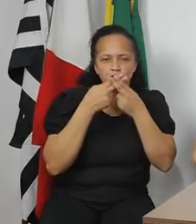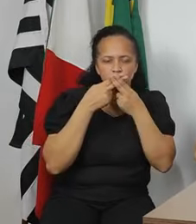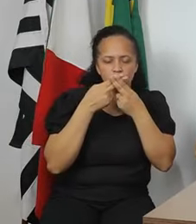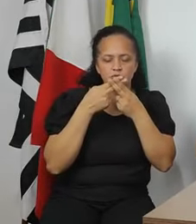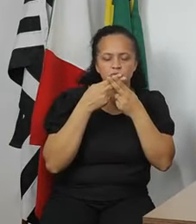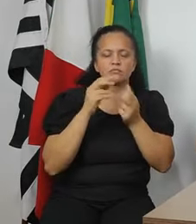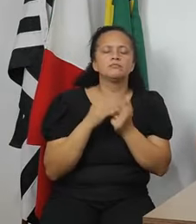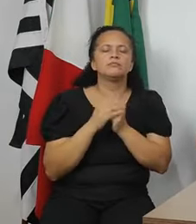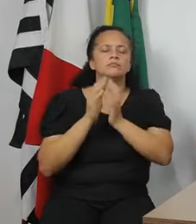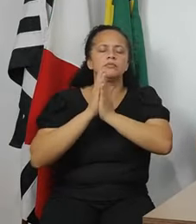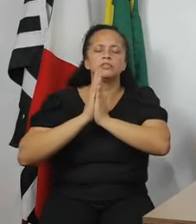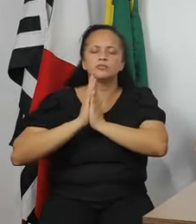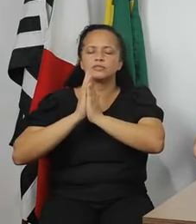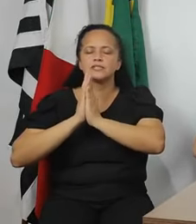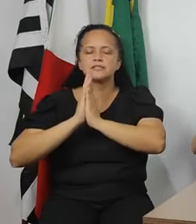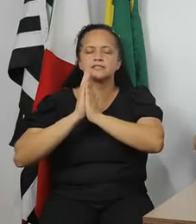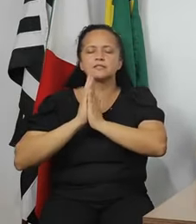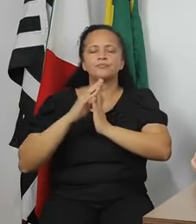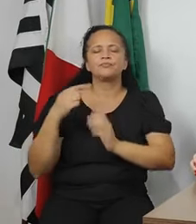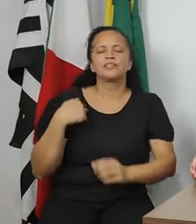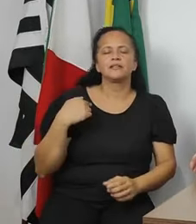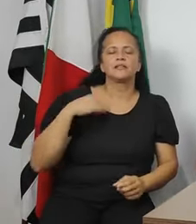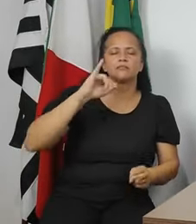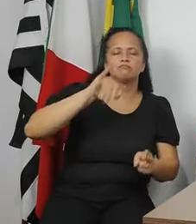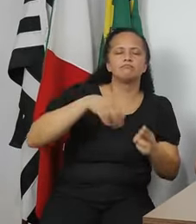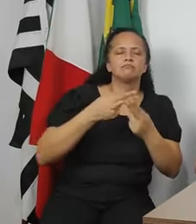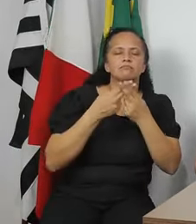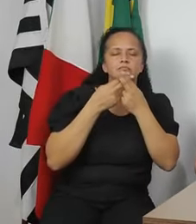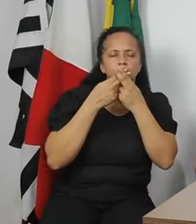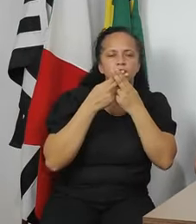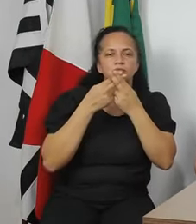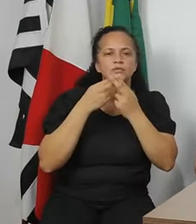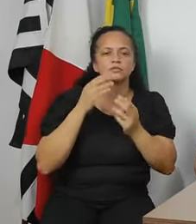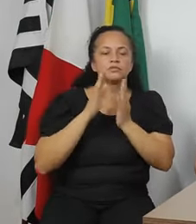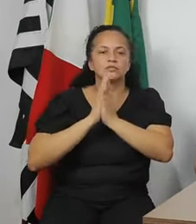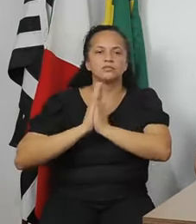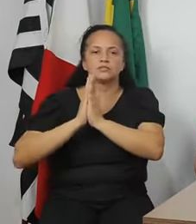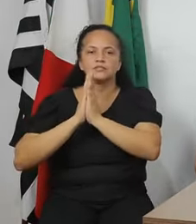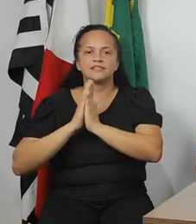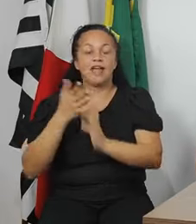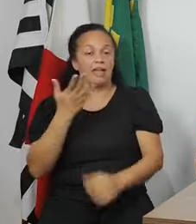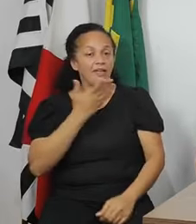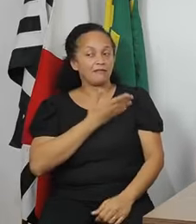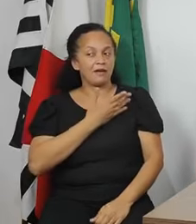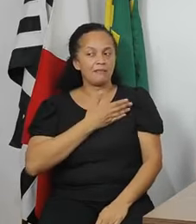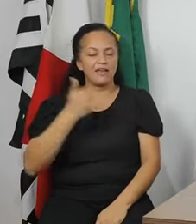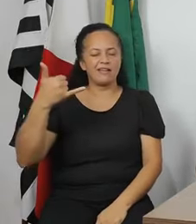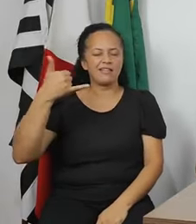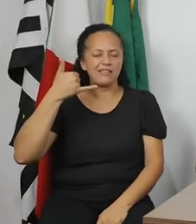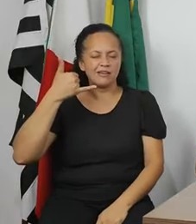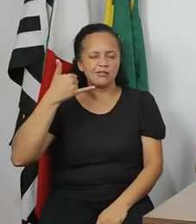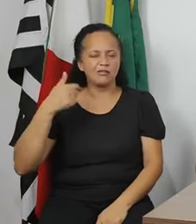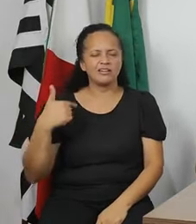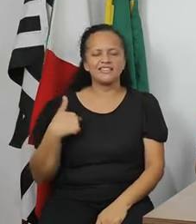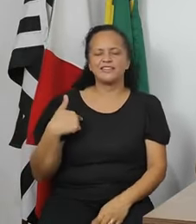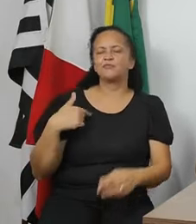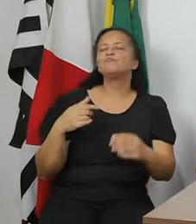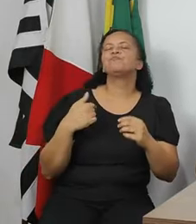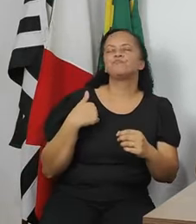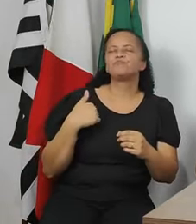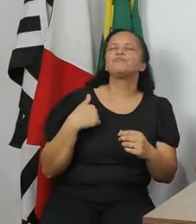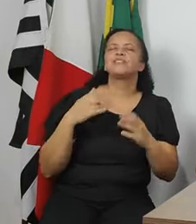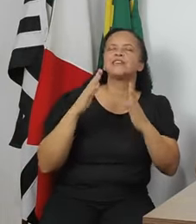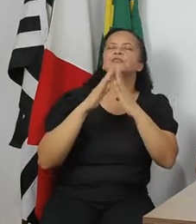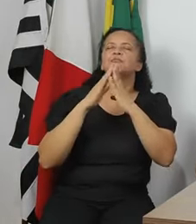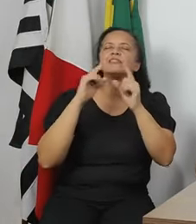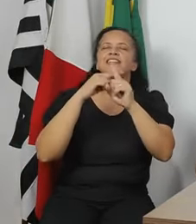vou jejuar e orar, Senhor. Aí tô lá jejuando e orando, aí um amigo me ligou e falou, você tá onde? Tô na igreja aqui.